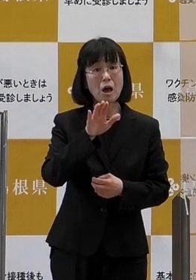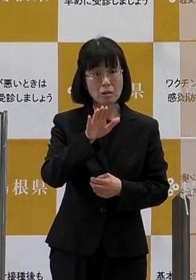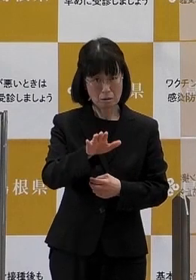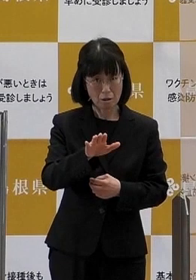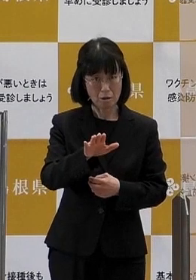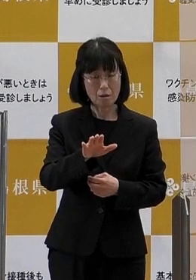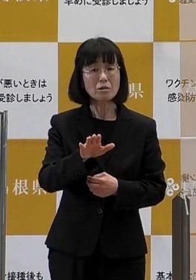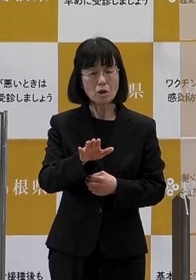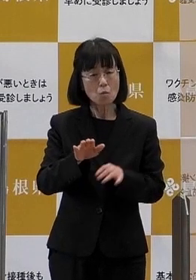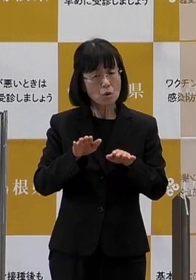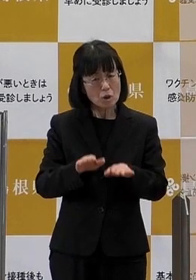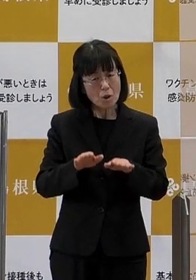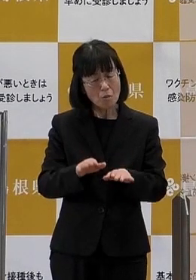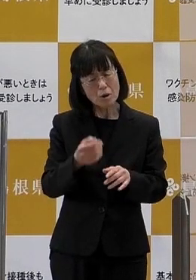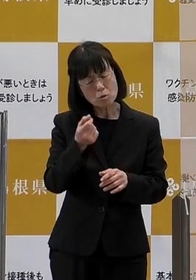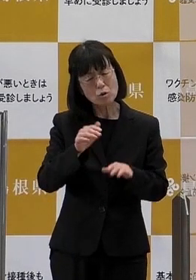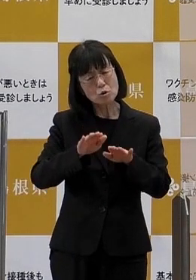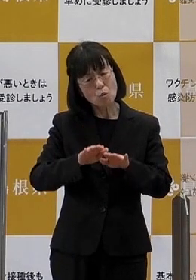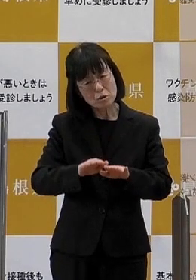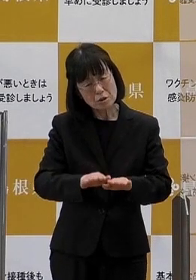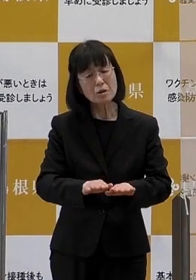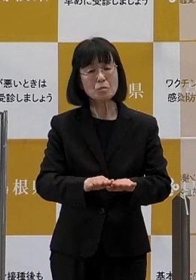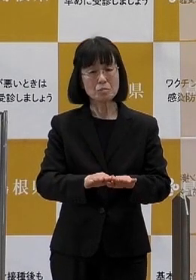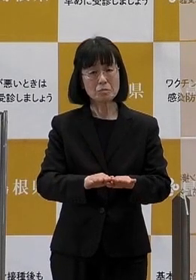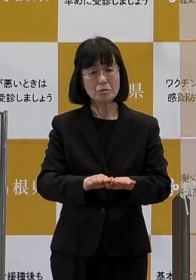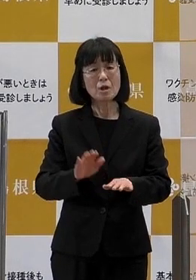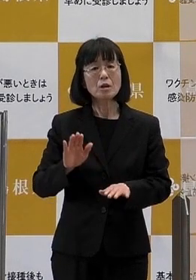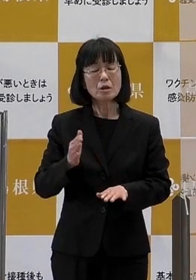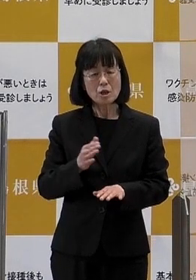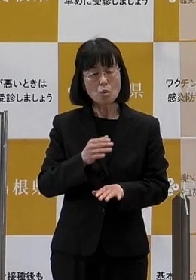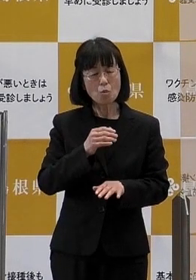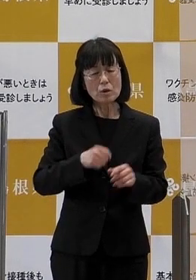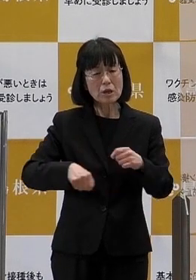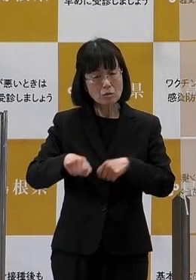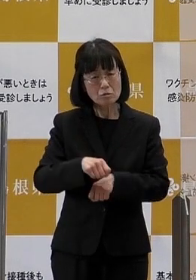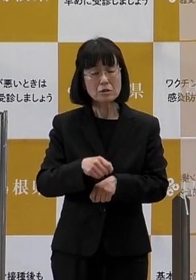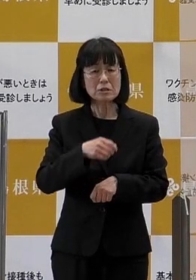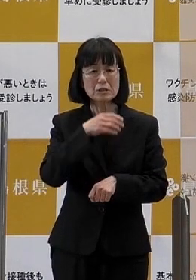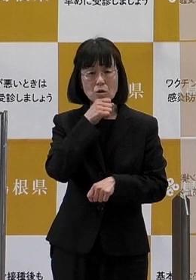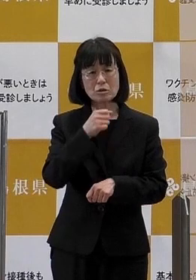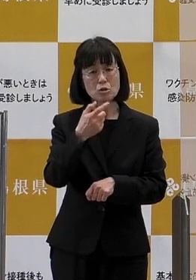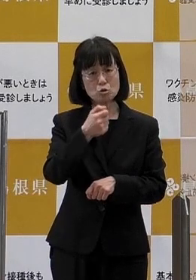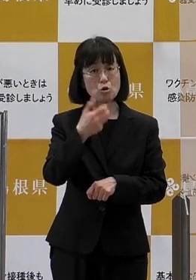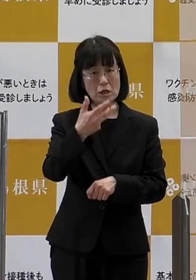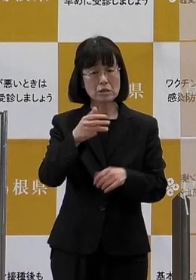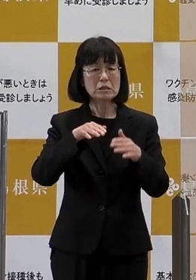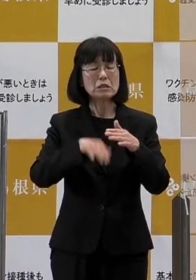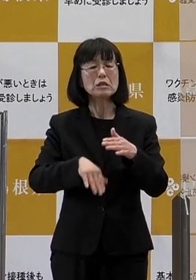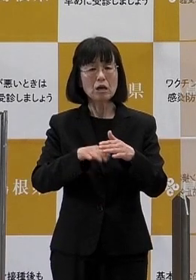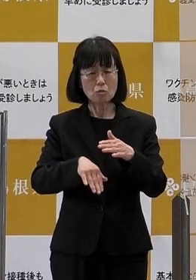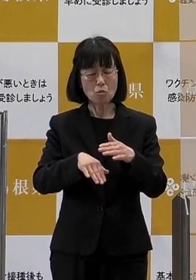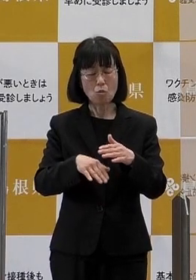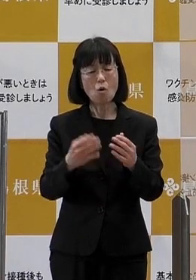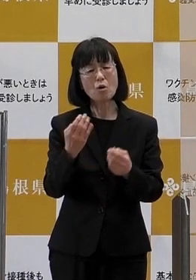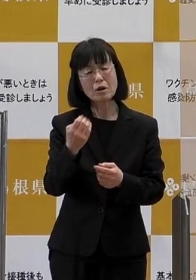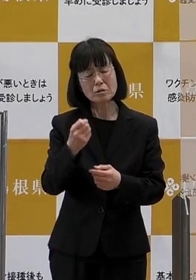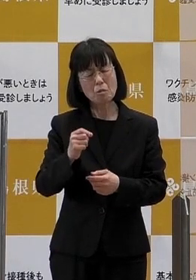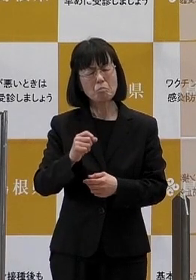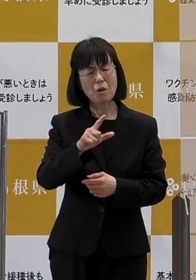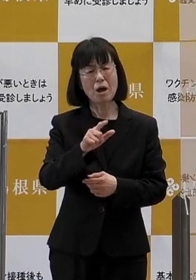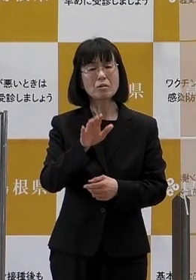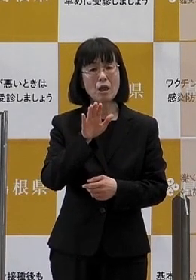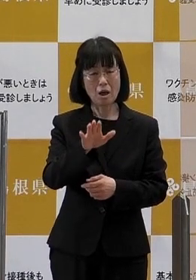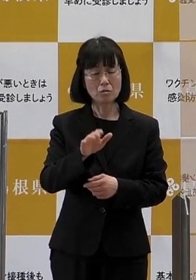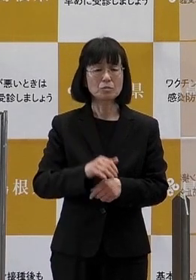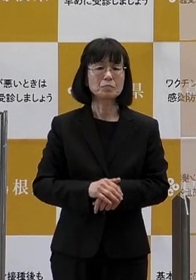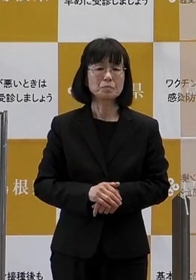元では落ち着いていると。で、逆に、この18歳未満の数字が急増しているという状況にございます。でこの18